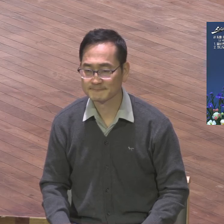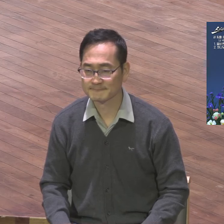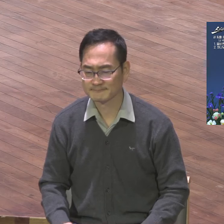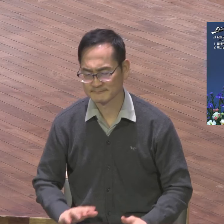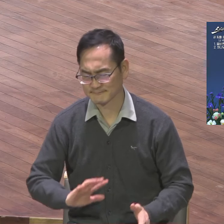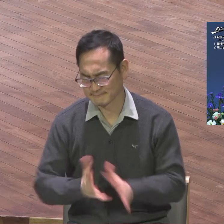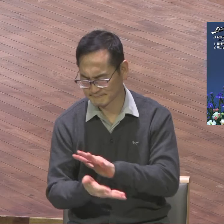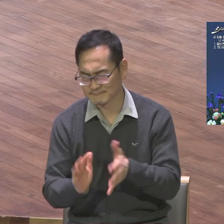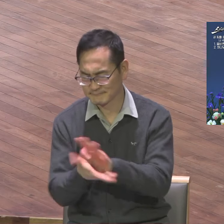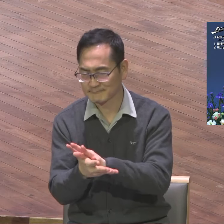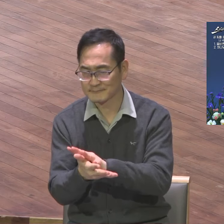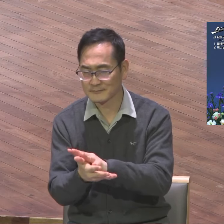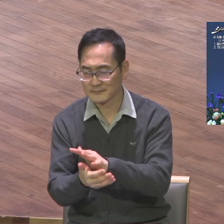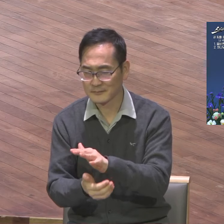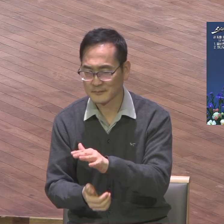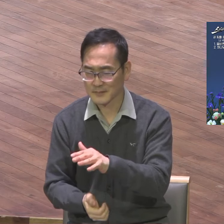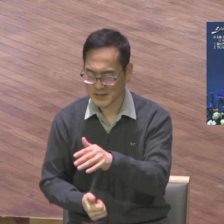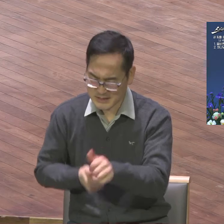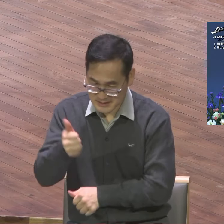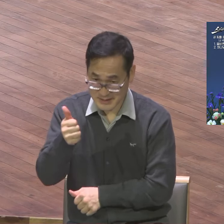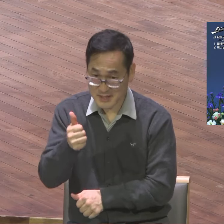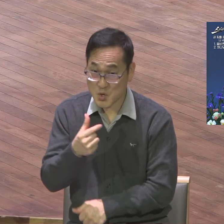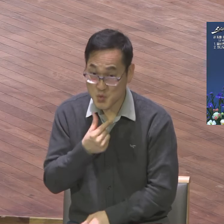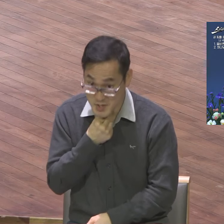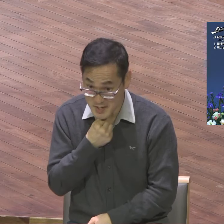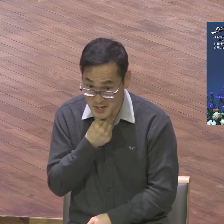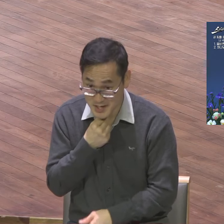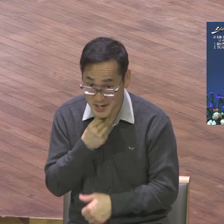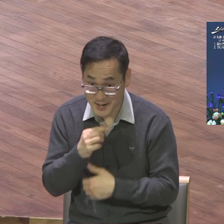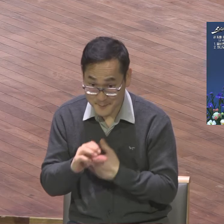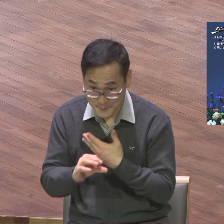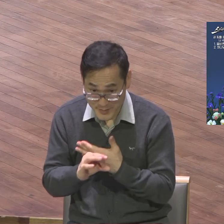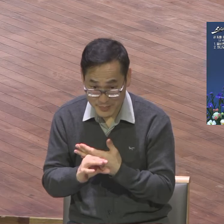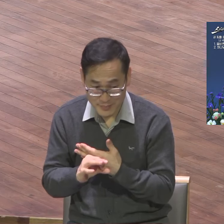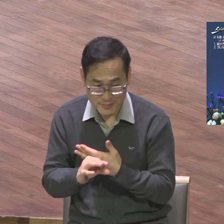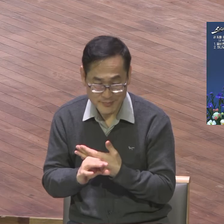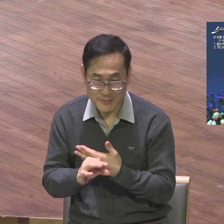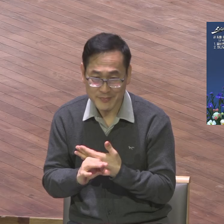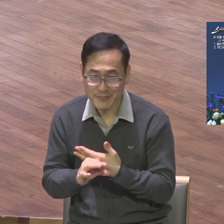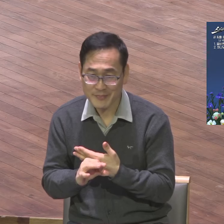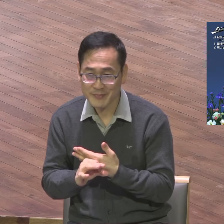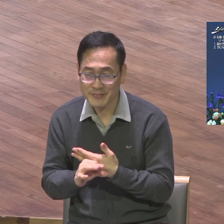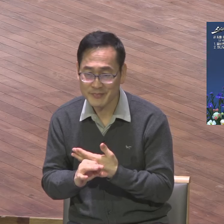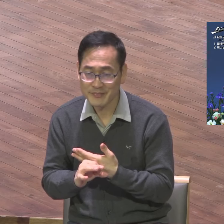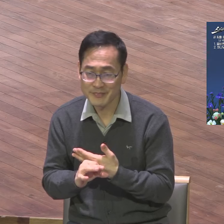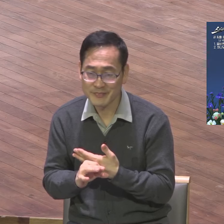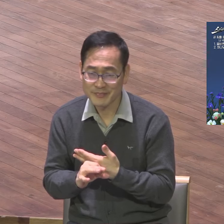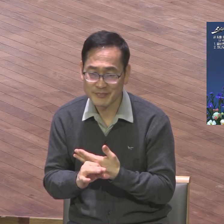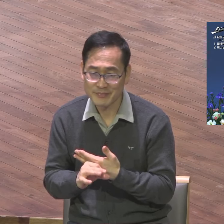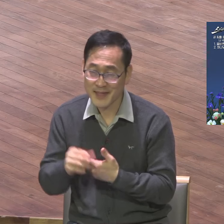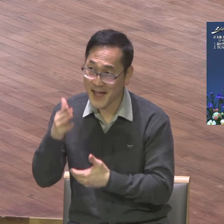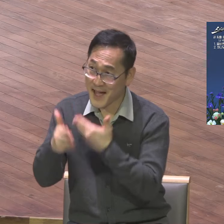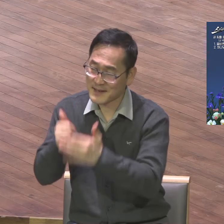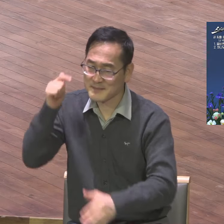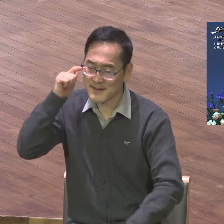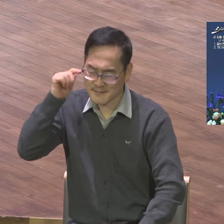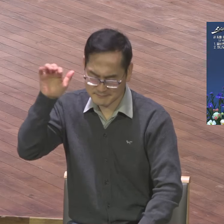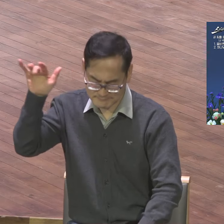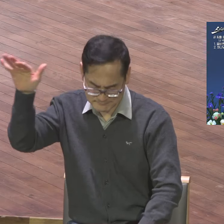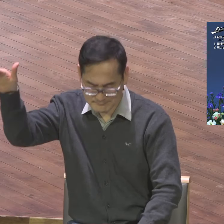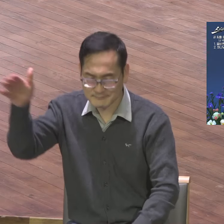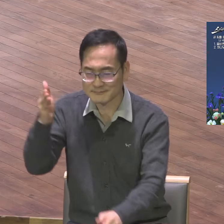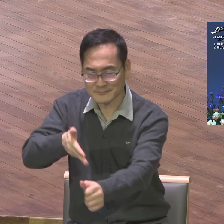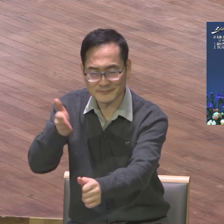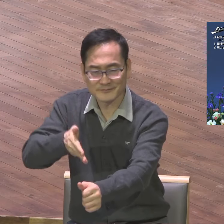승리하는 삶을 살기 위해서는 쉼을 얻는 그 길이 있는데 그 길이 뭐냐? 오직 여호와를 앙망하는 것이다.